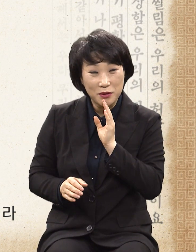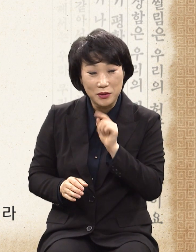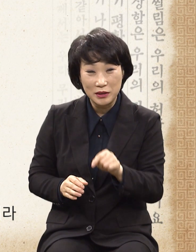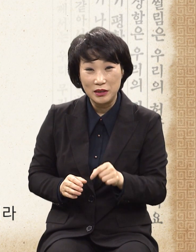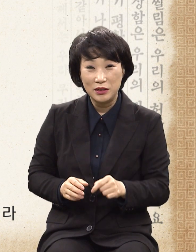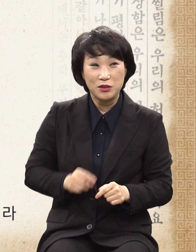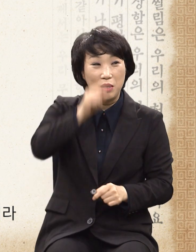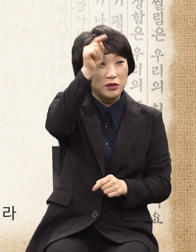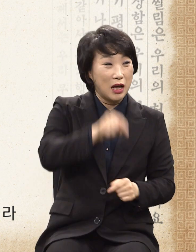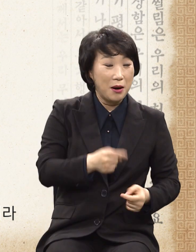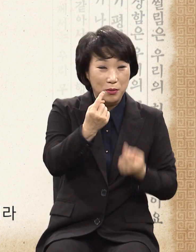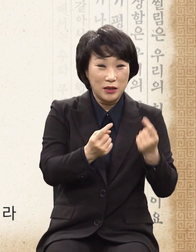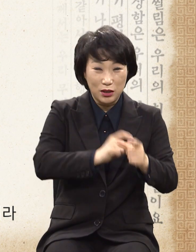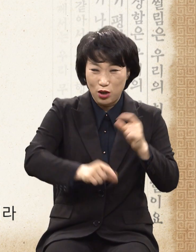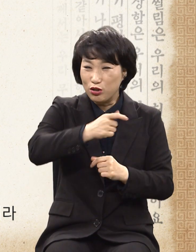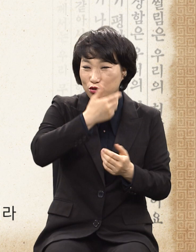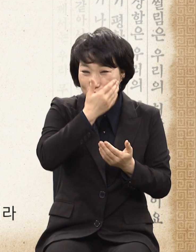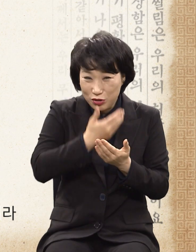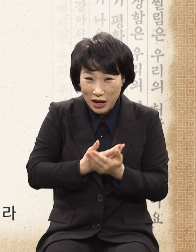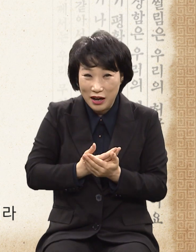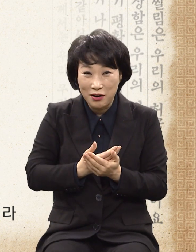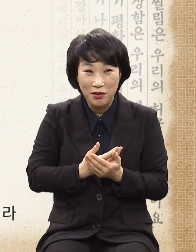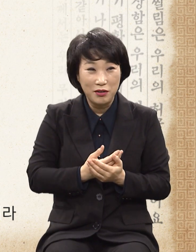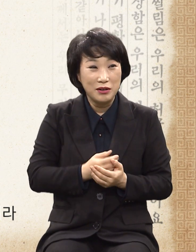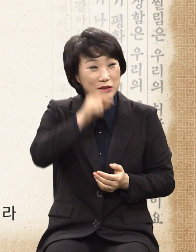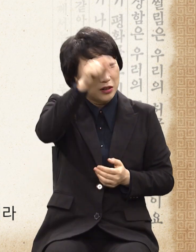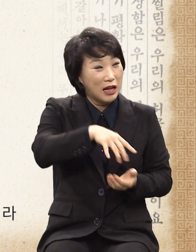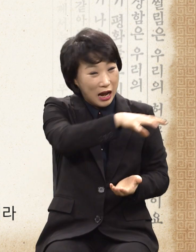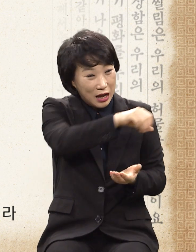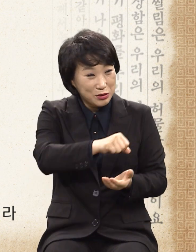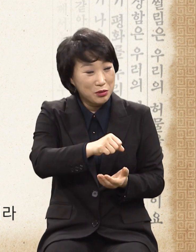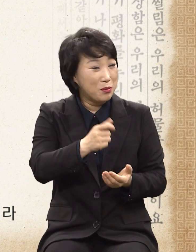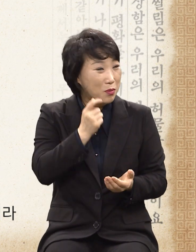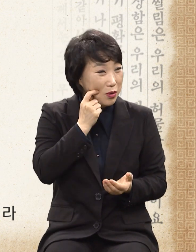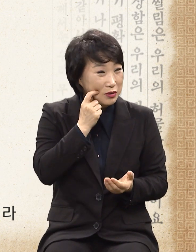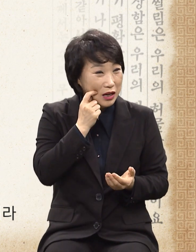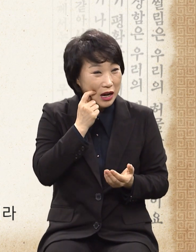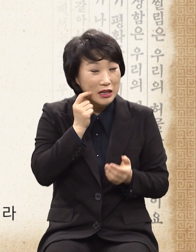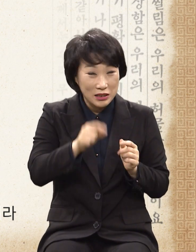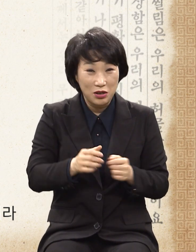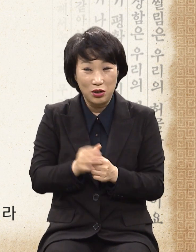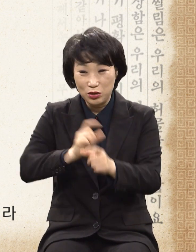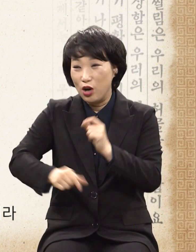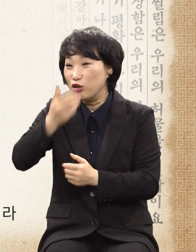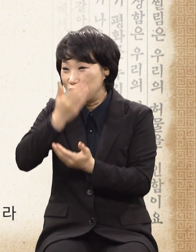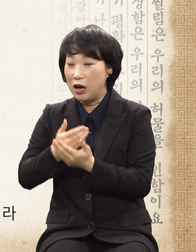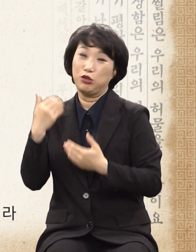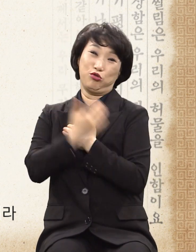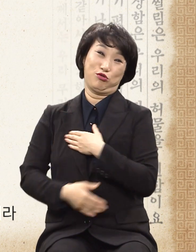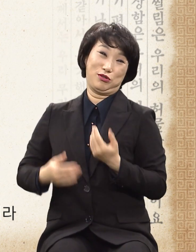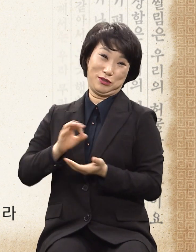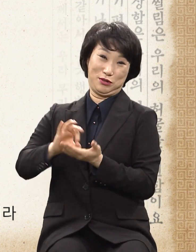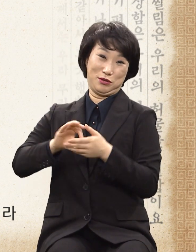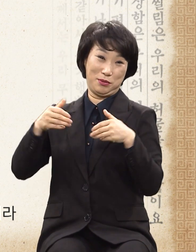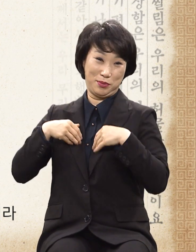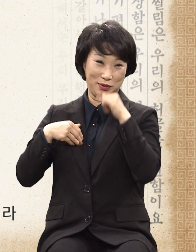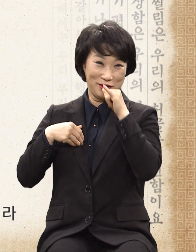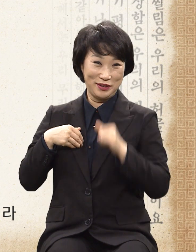천하보다 귀한 것, 천하로 얻을 수 없는 것을 얻기 위해서 천하보다 귀한 육신을 사용하는 것